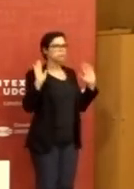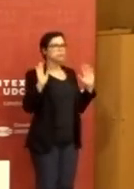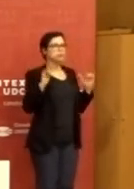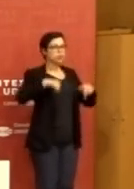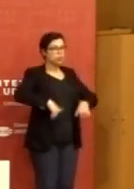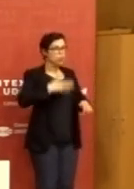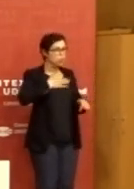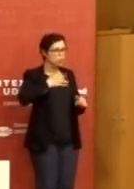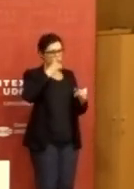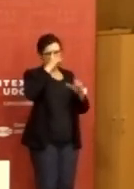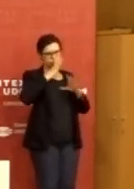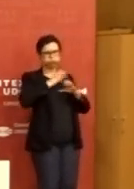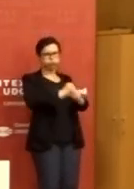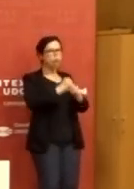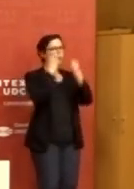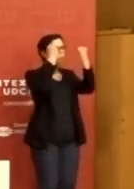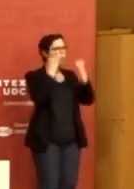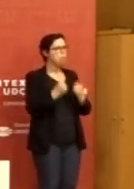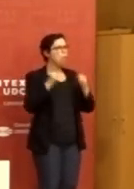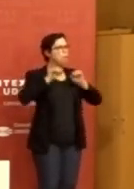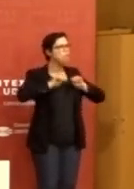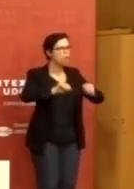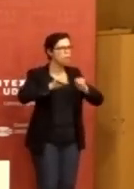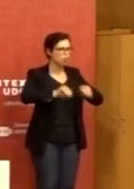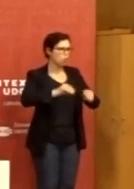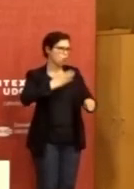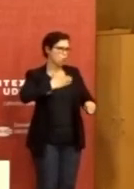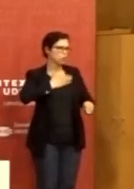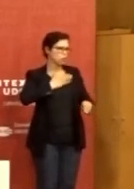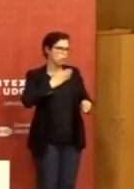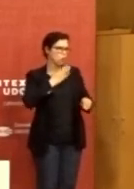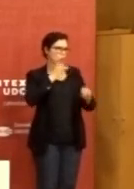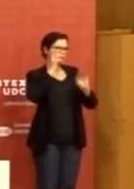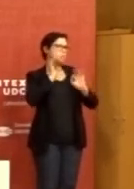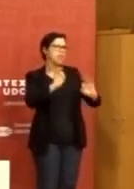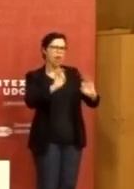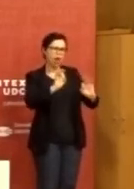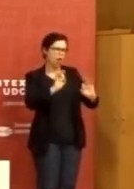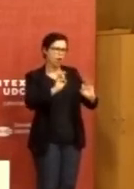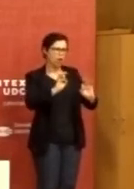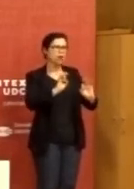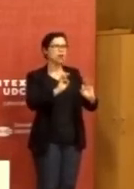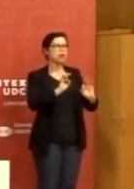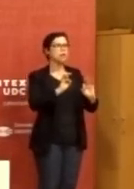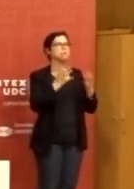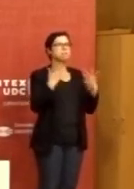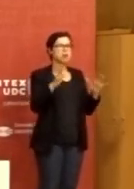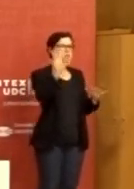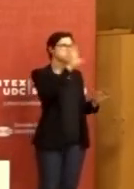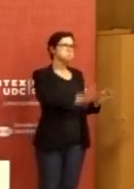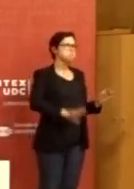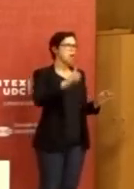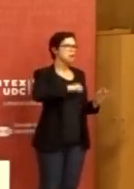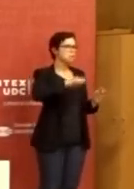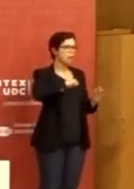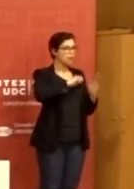los más especializados que hay, el que da una formación más especializada, pero hay unas 20